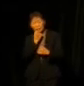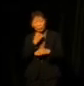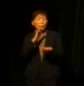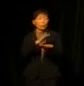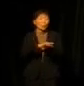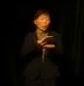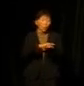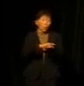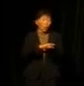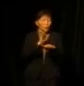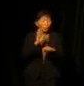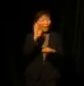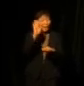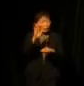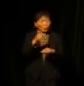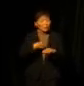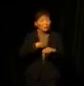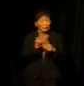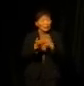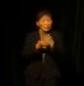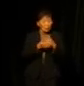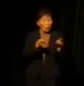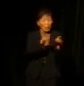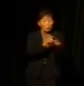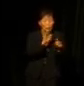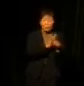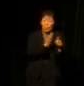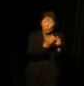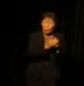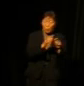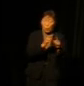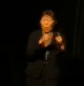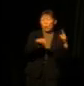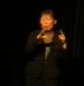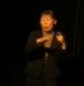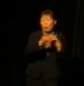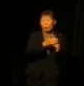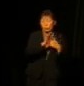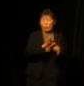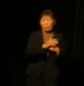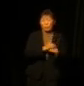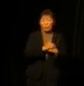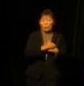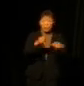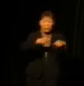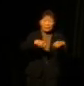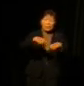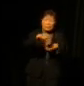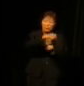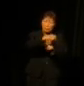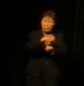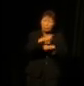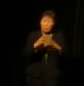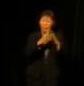での自助協力交通のところに触れます。あとは、その反対の例です。宮城県の石巻市の